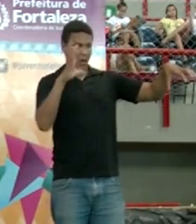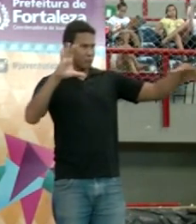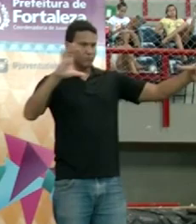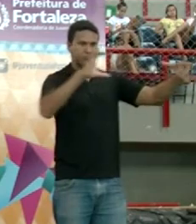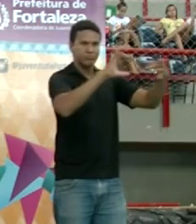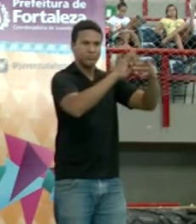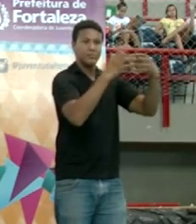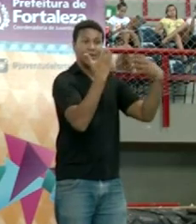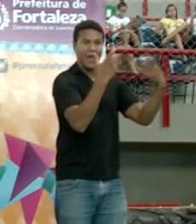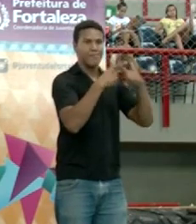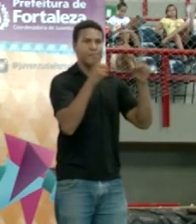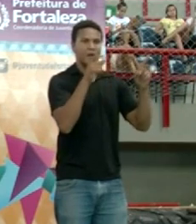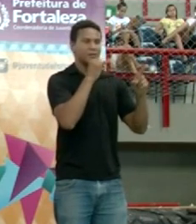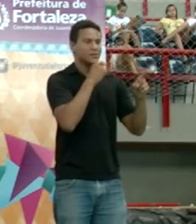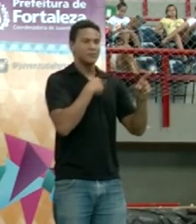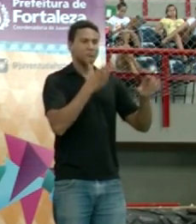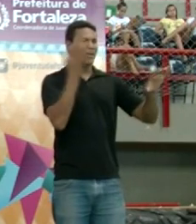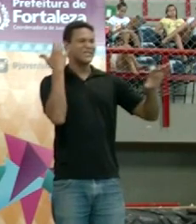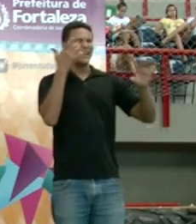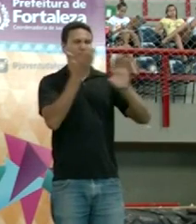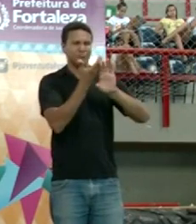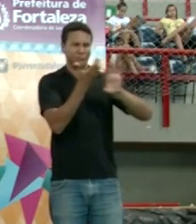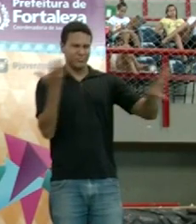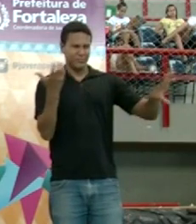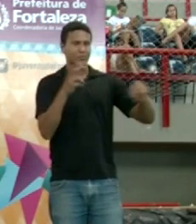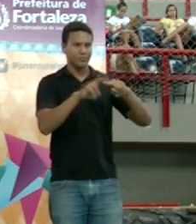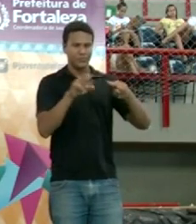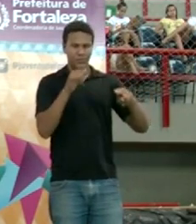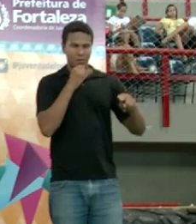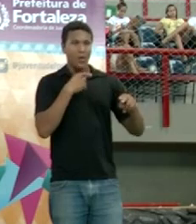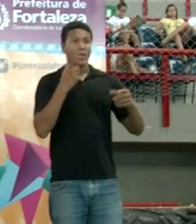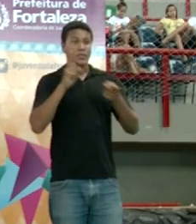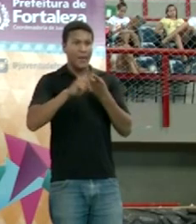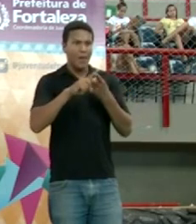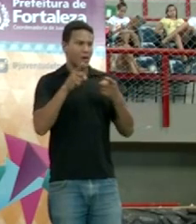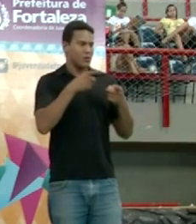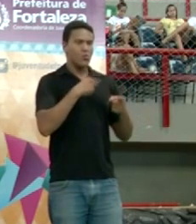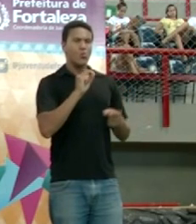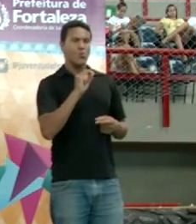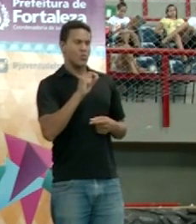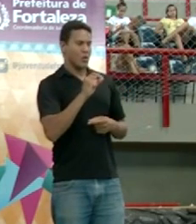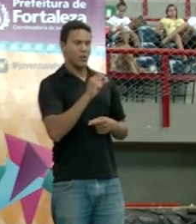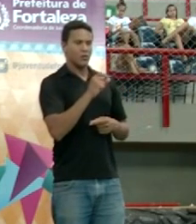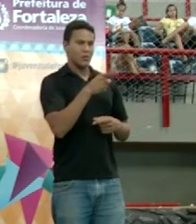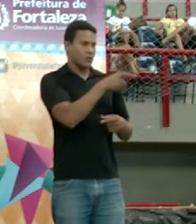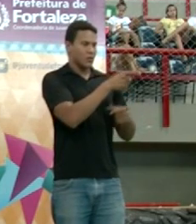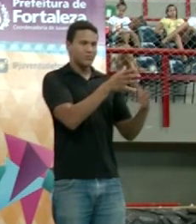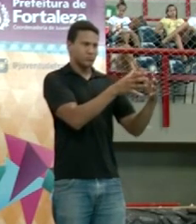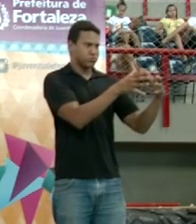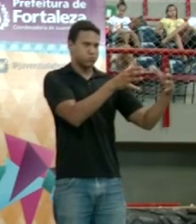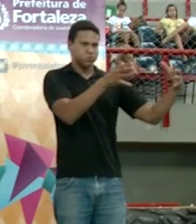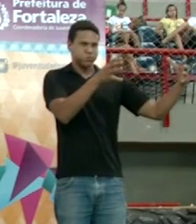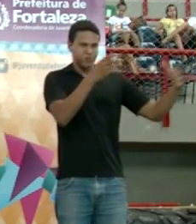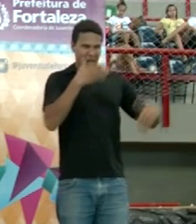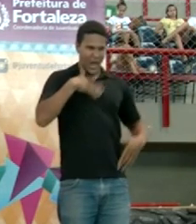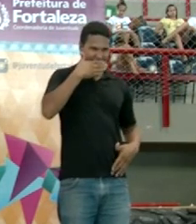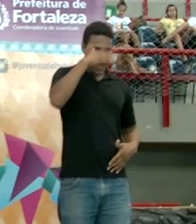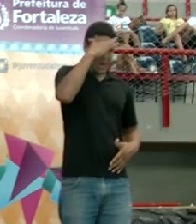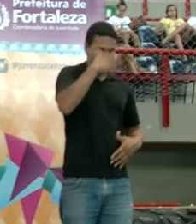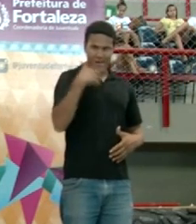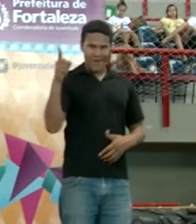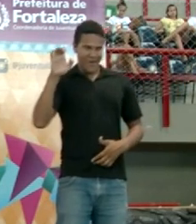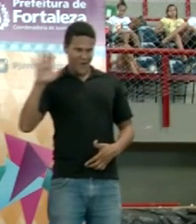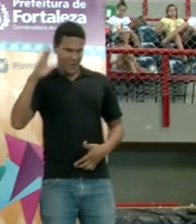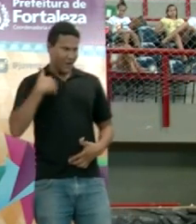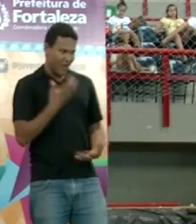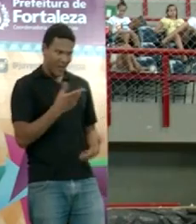também de impedir claramente a expansão cultural árabe, tá? E os cavaleiros vão querer ir para a guerra? Lógico que vão. O